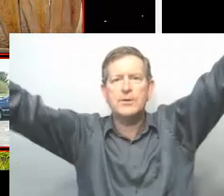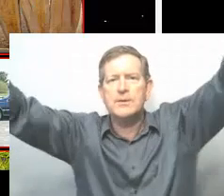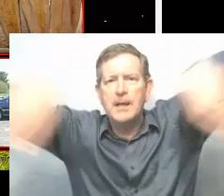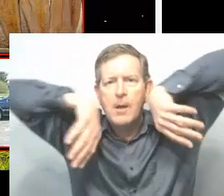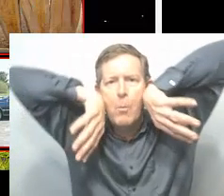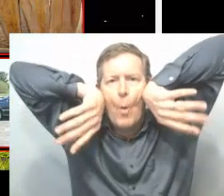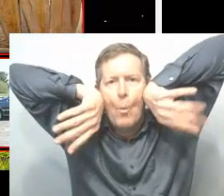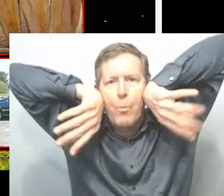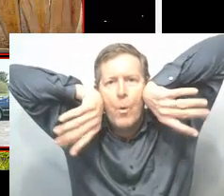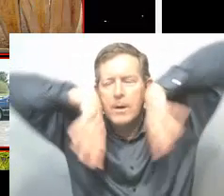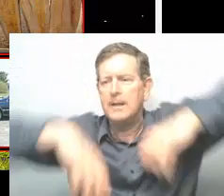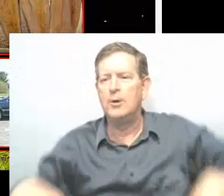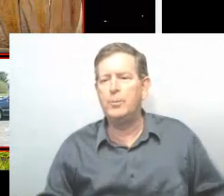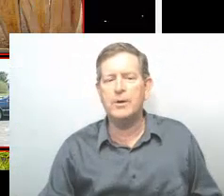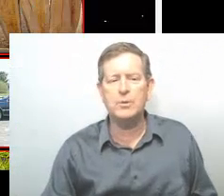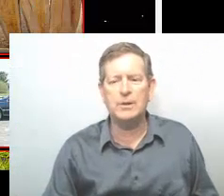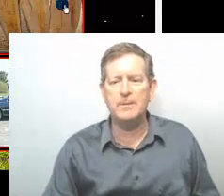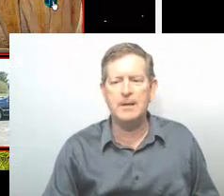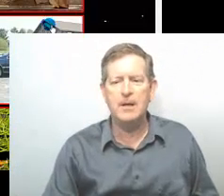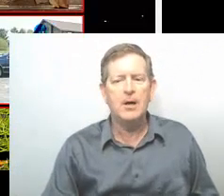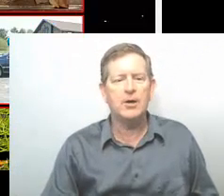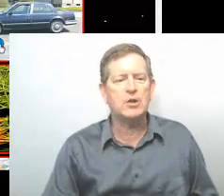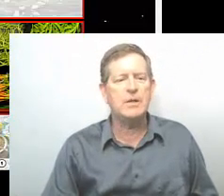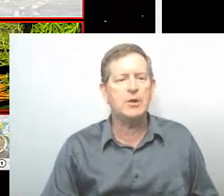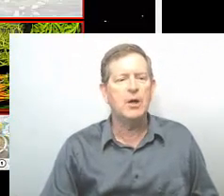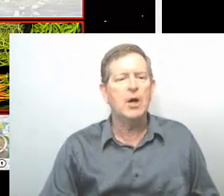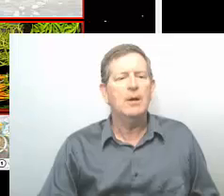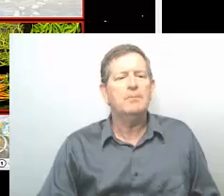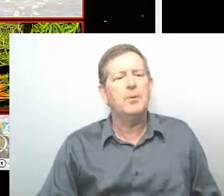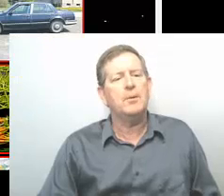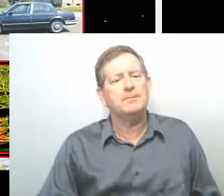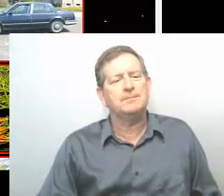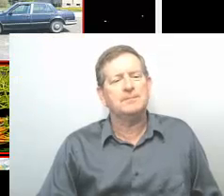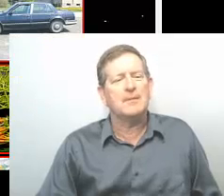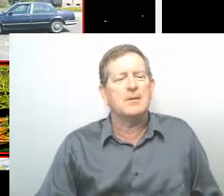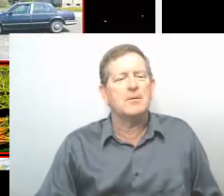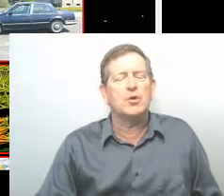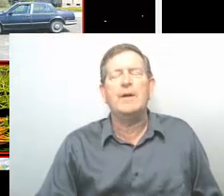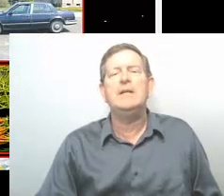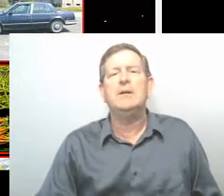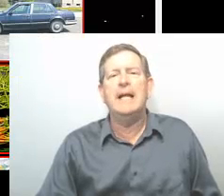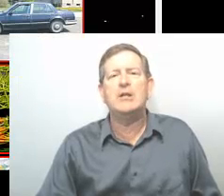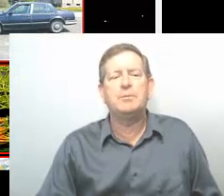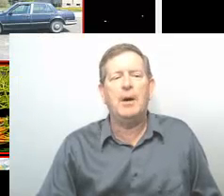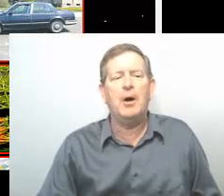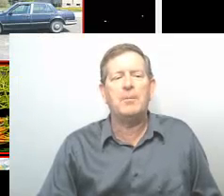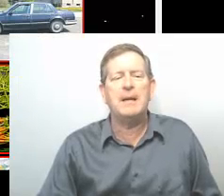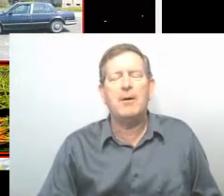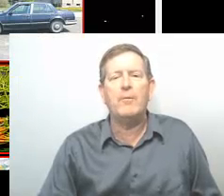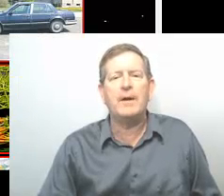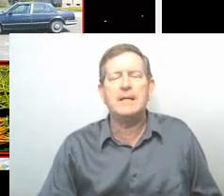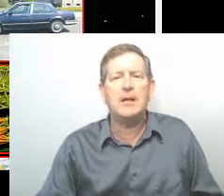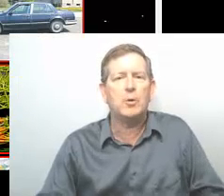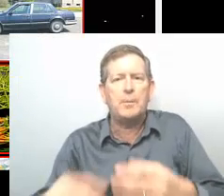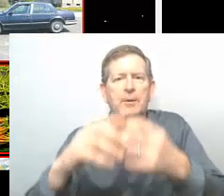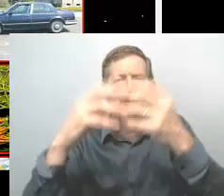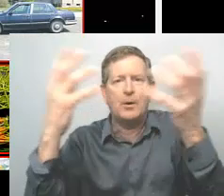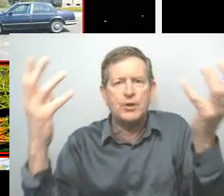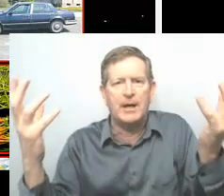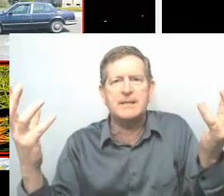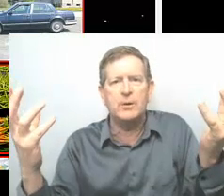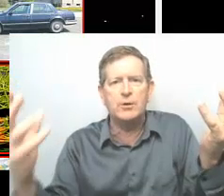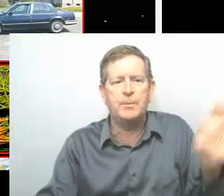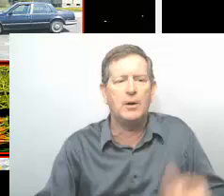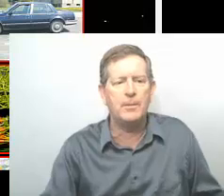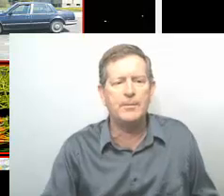vous comprenez ce que c'est? Le poisson, très bien. Ensuite, bon, je vais dire les sports, mais en vérité, quand on parle du